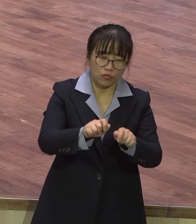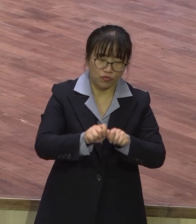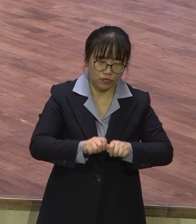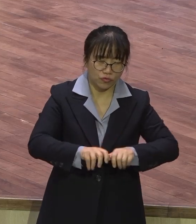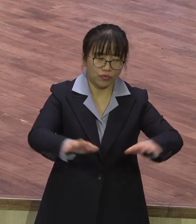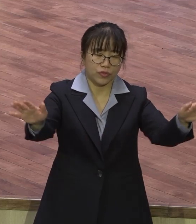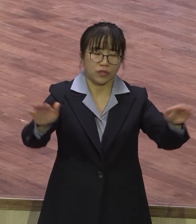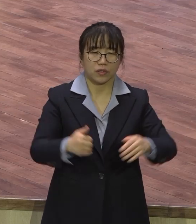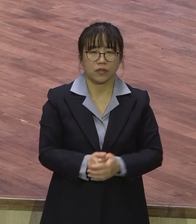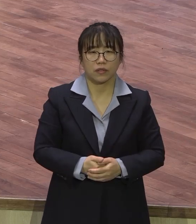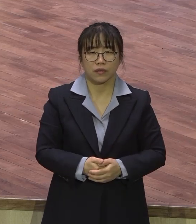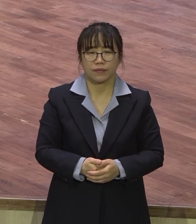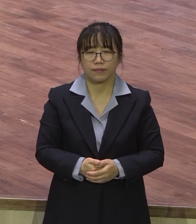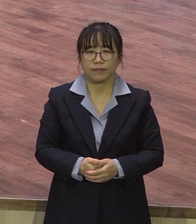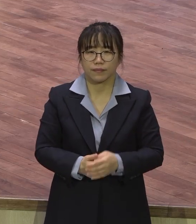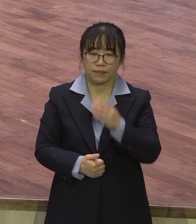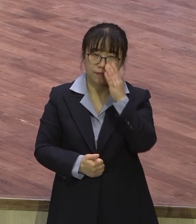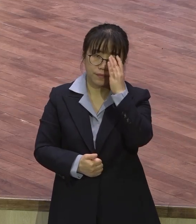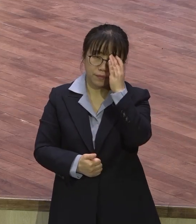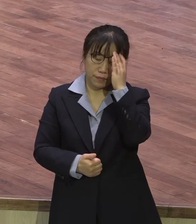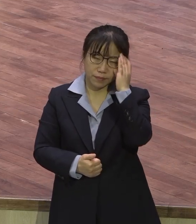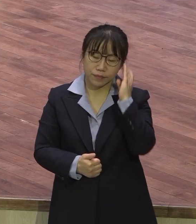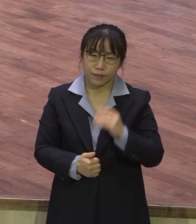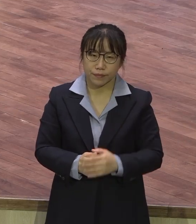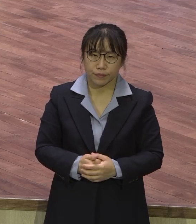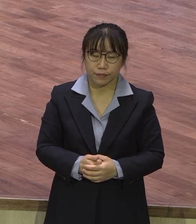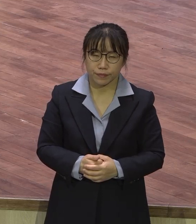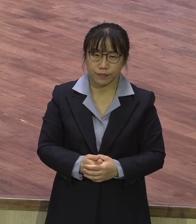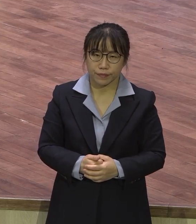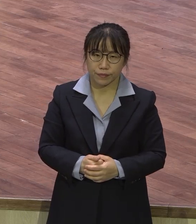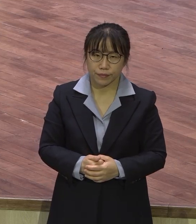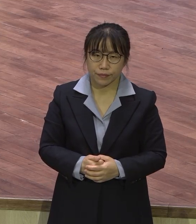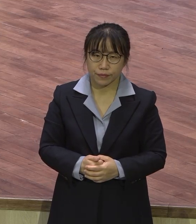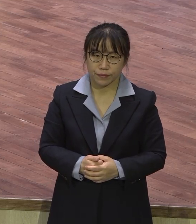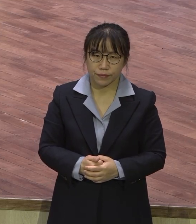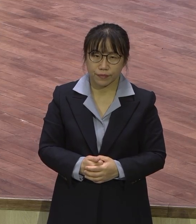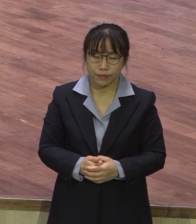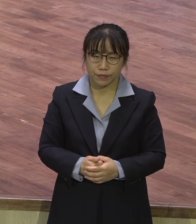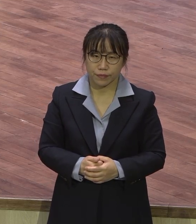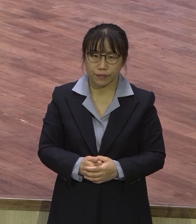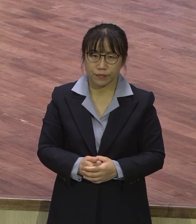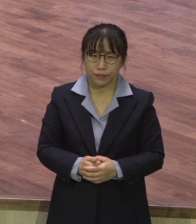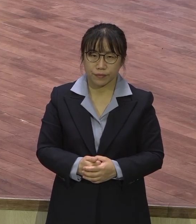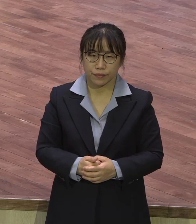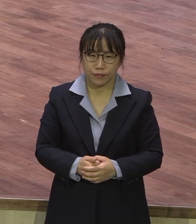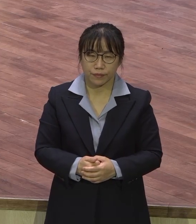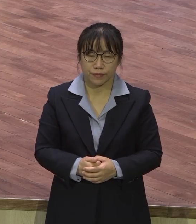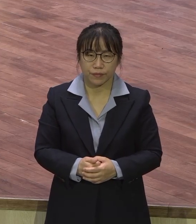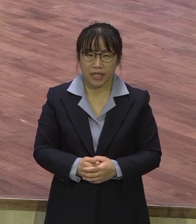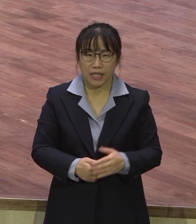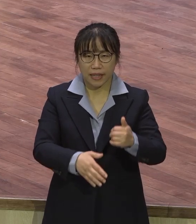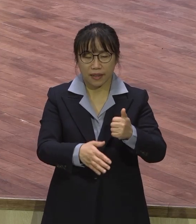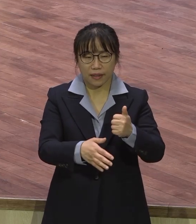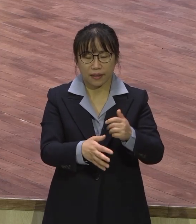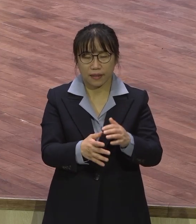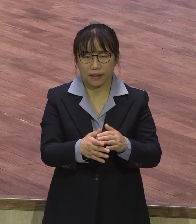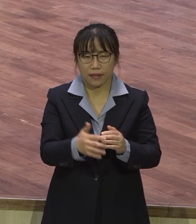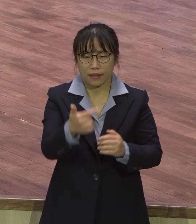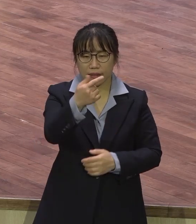남미를 가보세요 좀 말 가봤죠 저 가면 완전히 가난해요 우리나라 백벌 200벌이면 다 살아요 그 정도로 가난해요